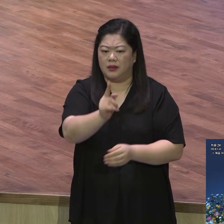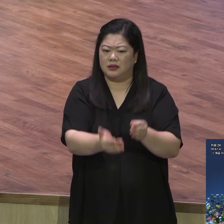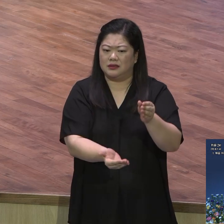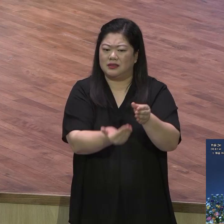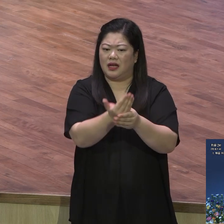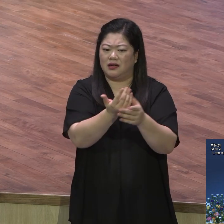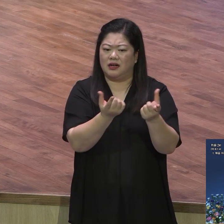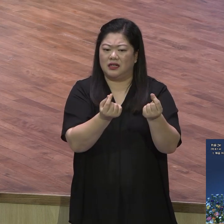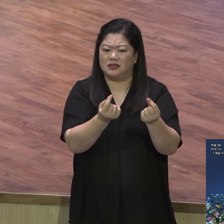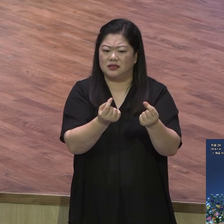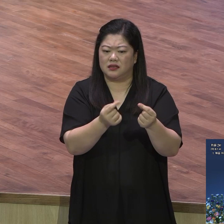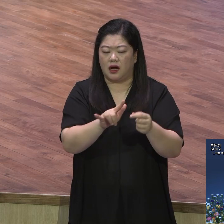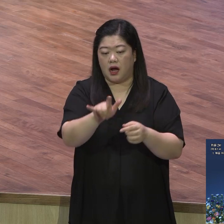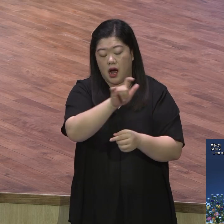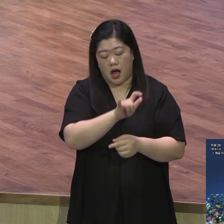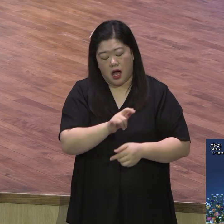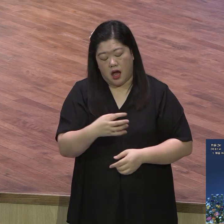이제 죽었어.